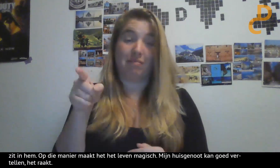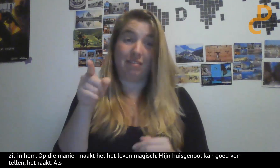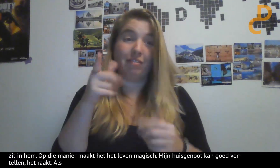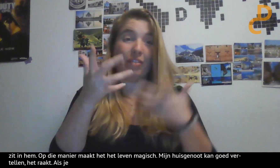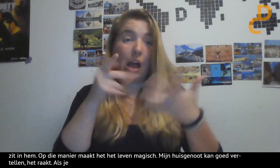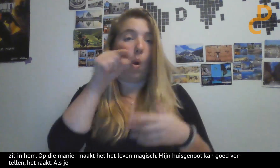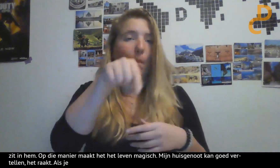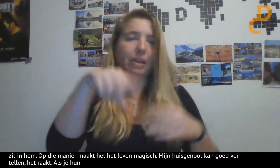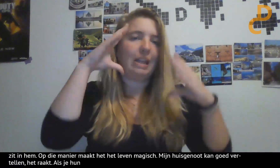zijn.